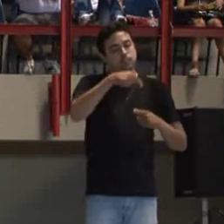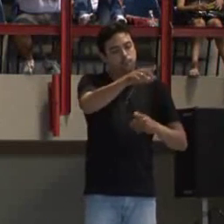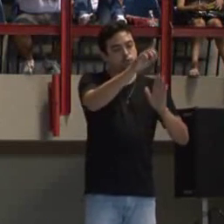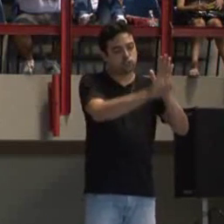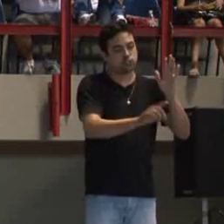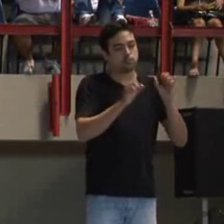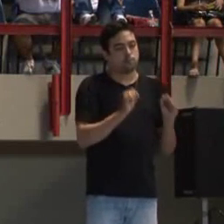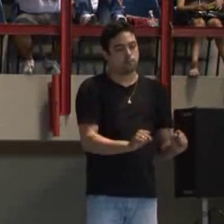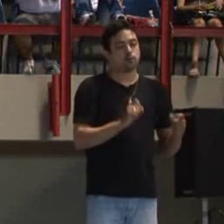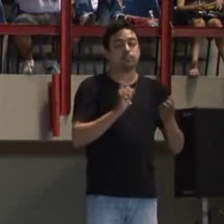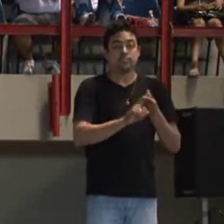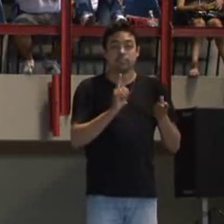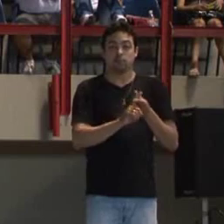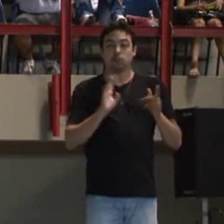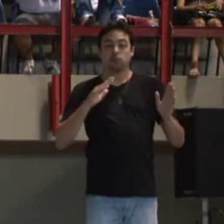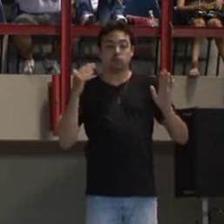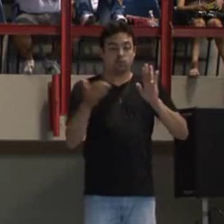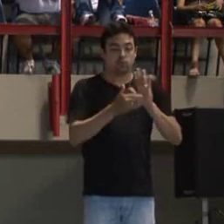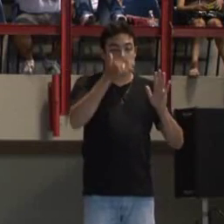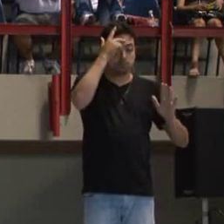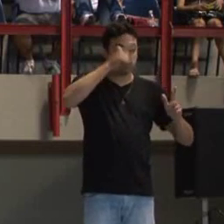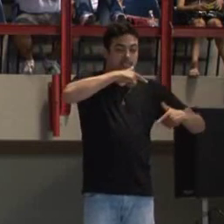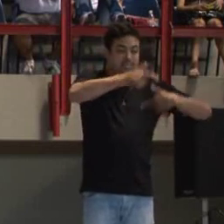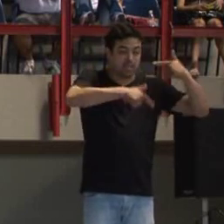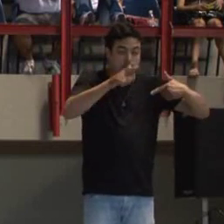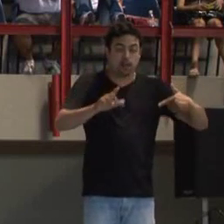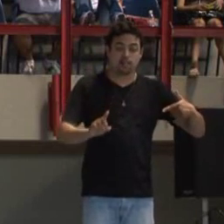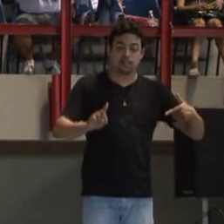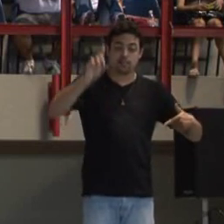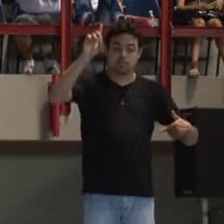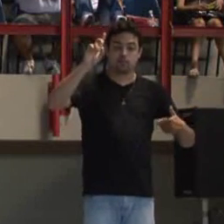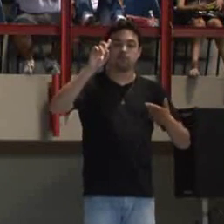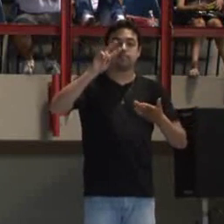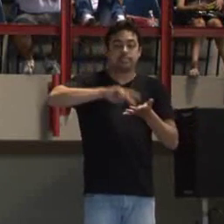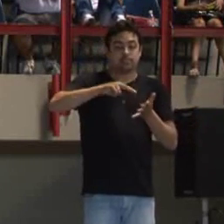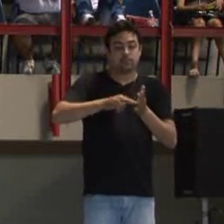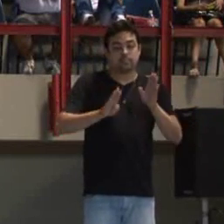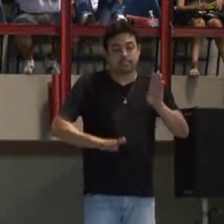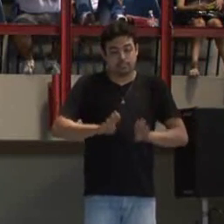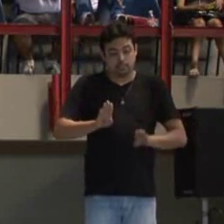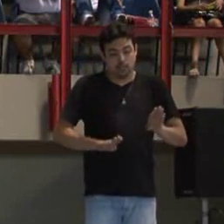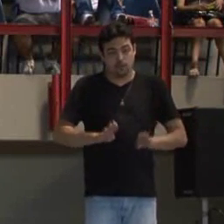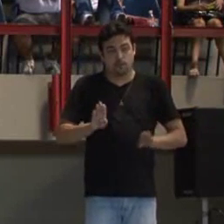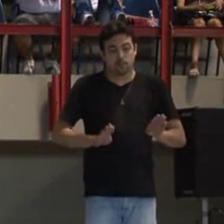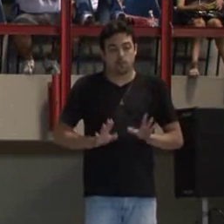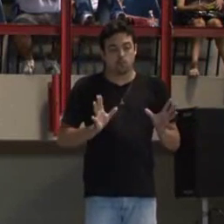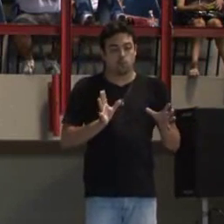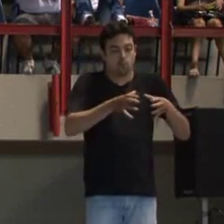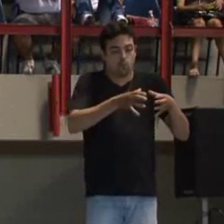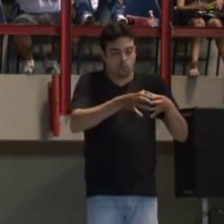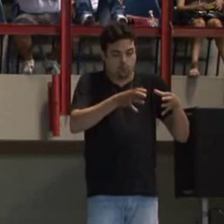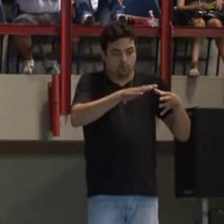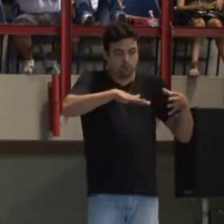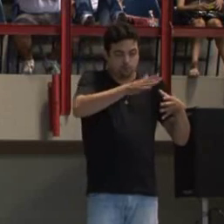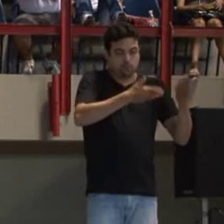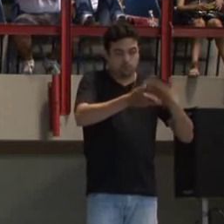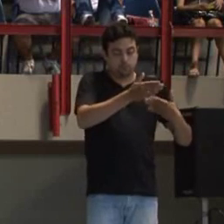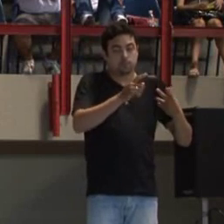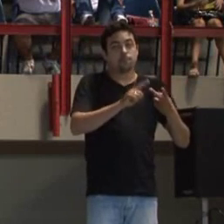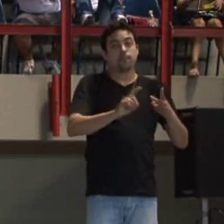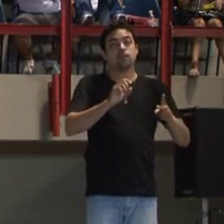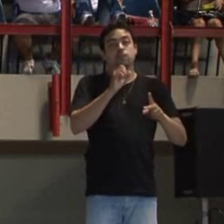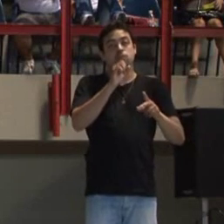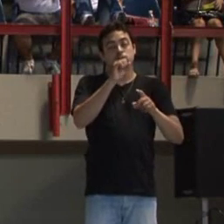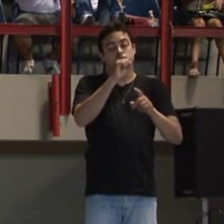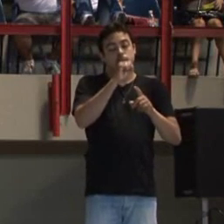direito. Como todo mundo trabalha para os deuses, sabe como é o nome disso? Servidão coletiva. Nas sociedades